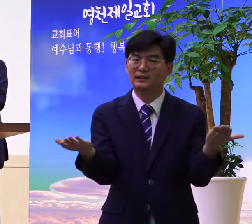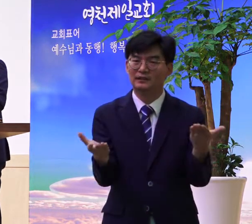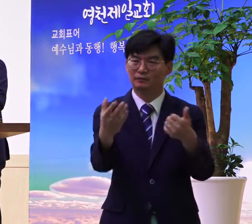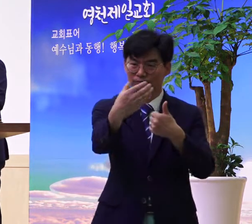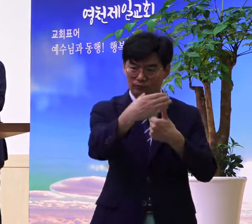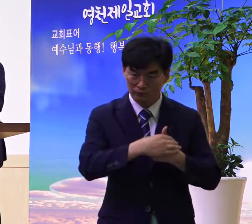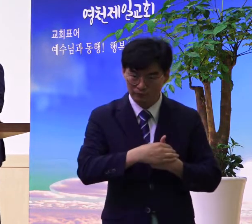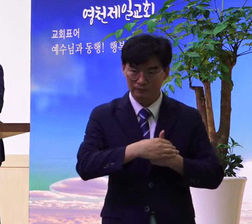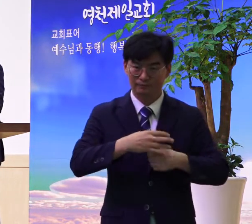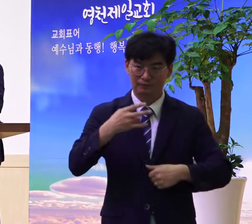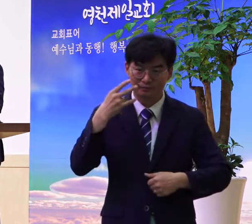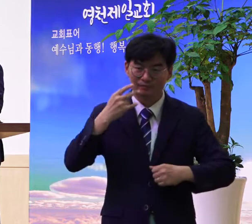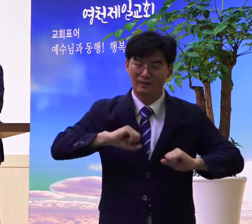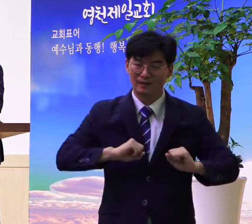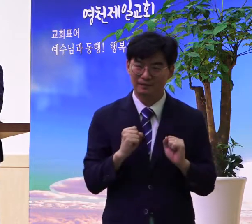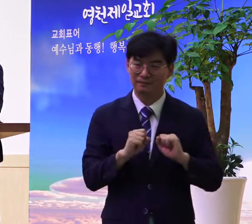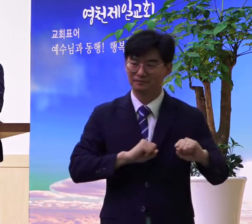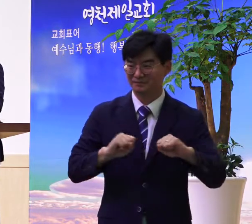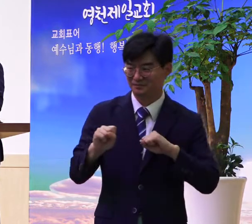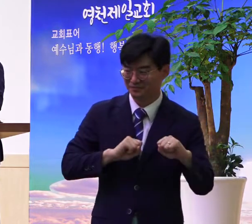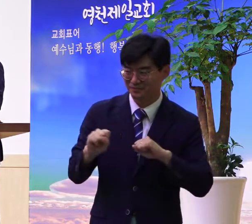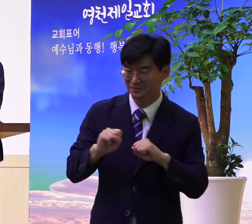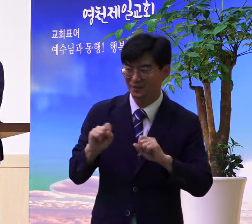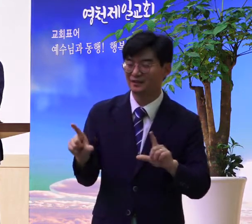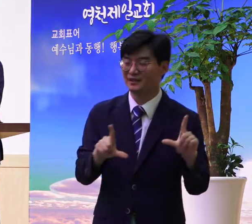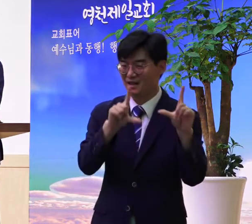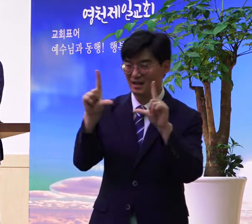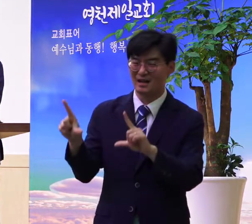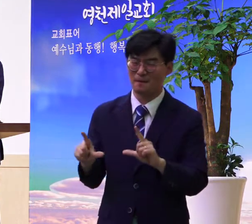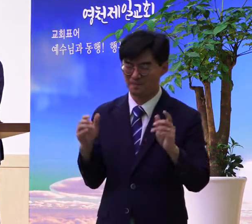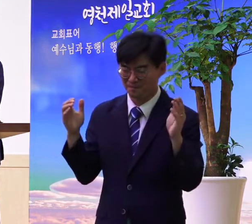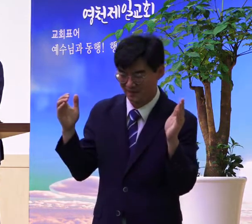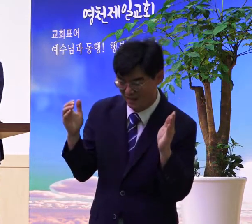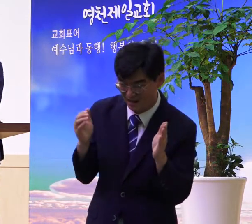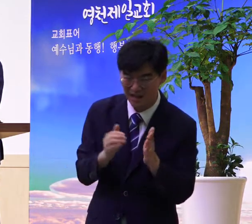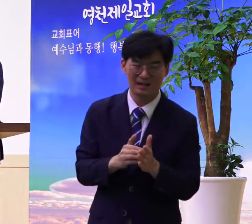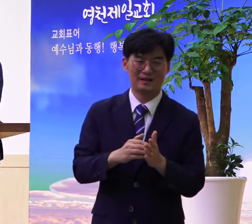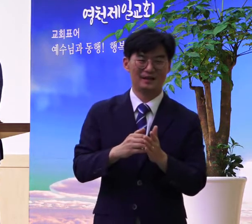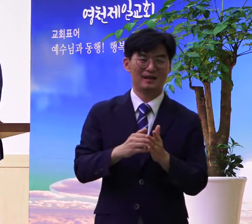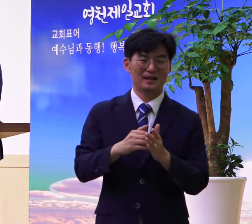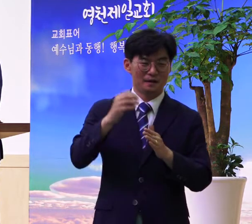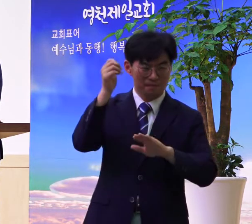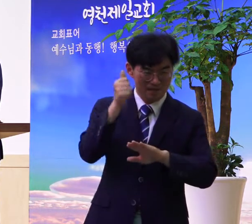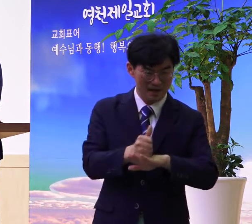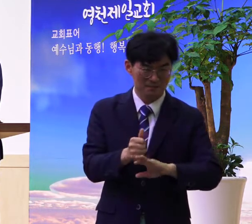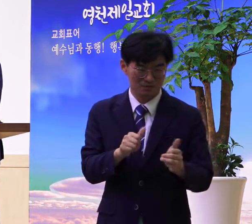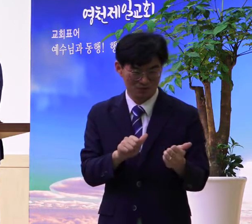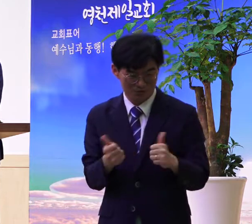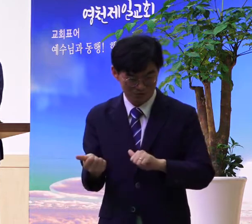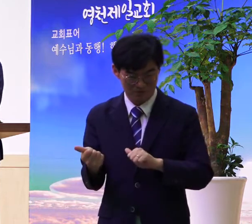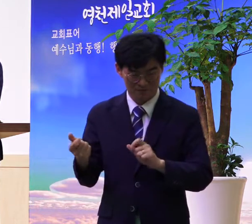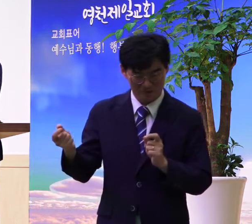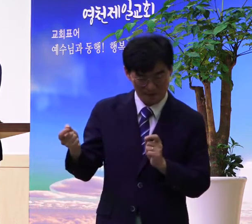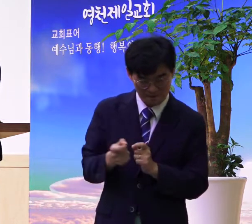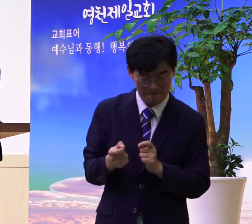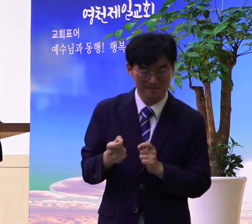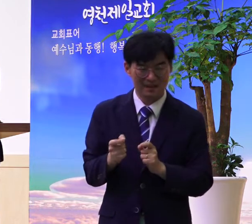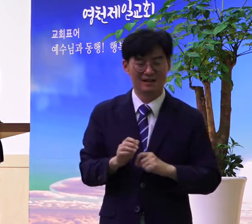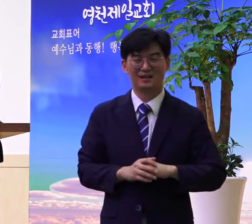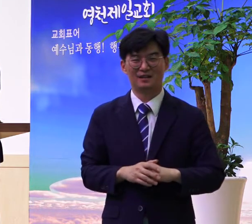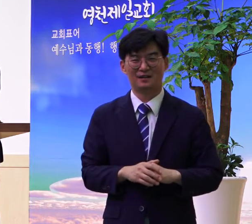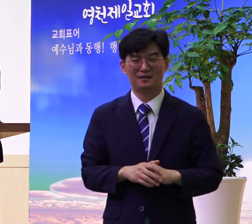자신이 자신의 인생을 주님께 다 드렸다고 이야기합니다. 그래서 전제같이 주님께